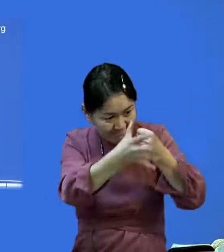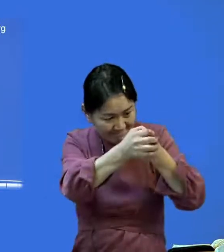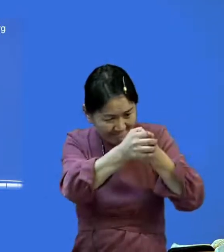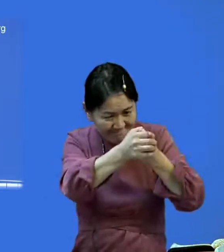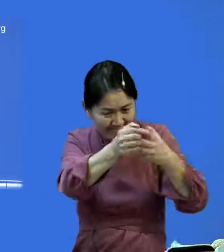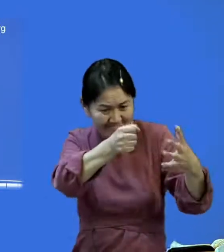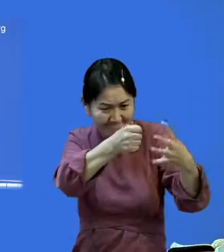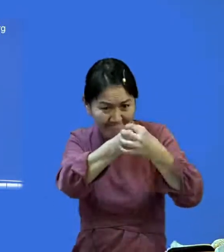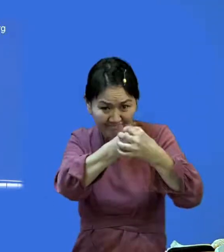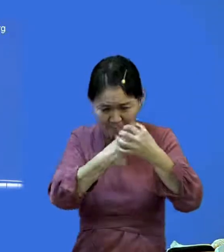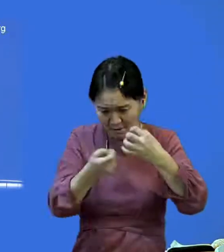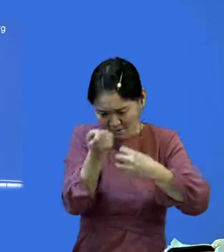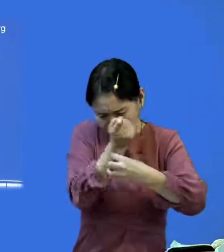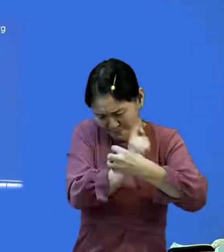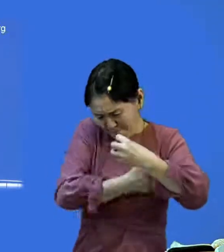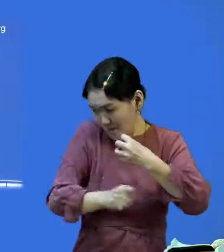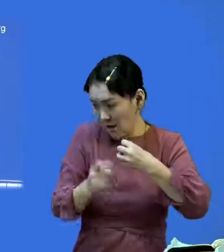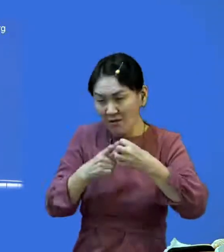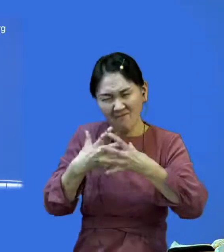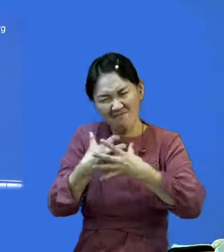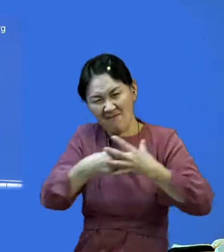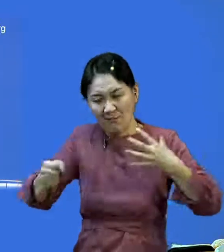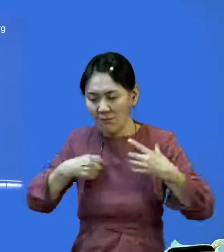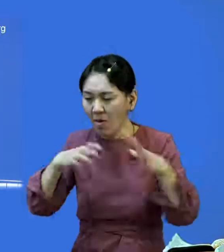ээ бүрэн хамгаалагдчихсан байна шүү дээ.